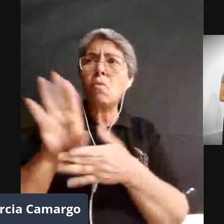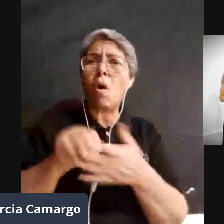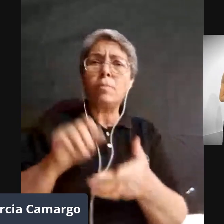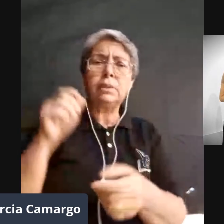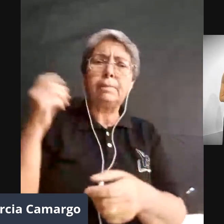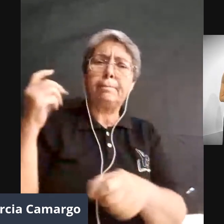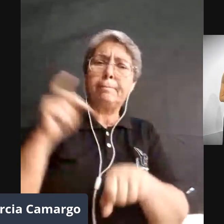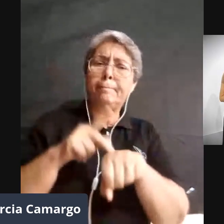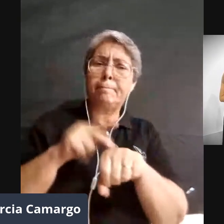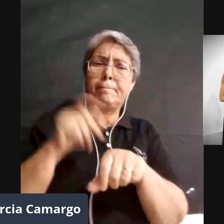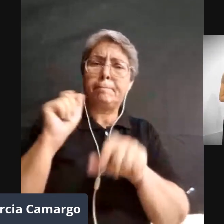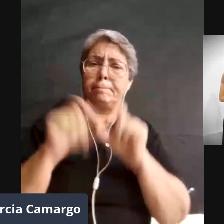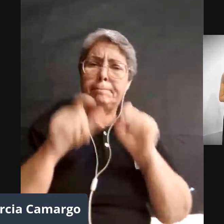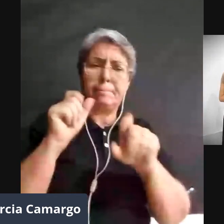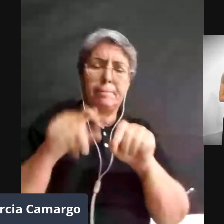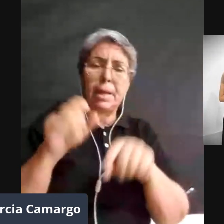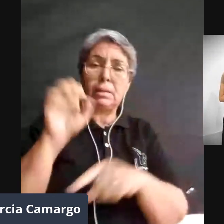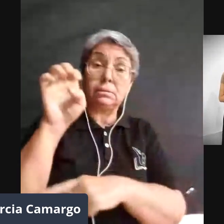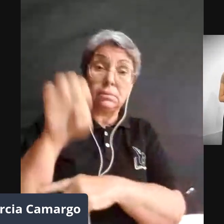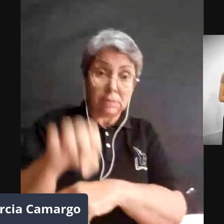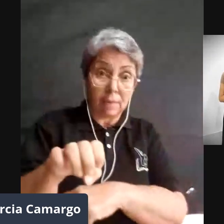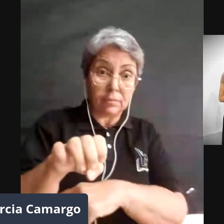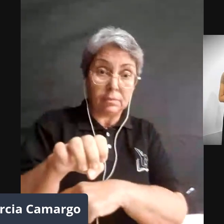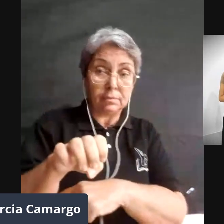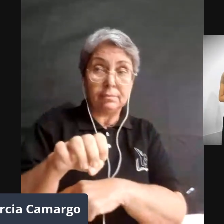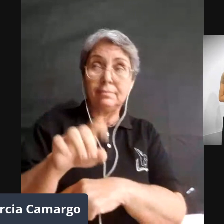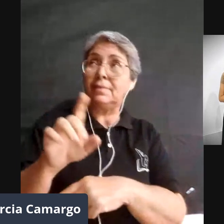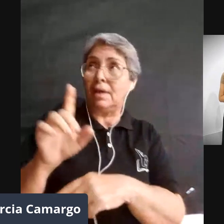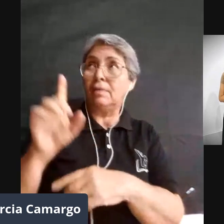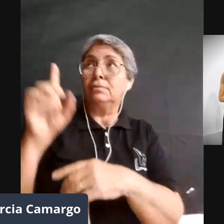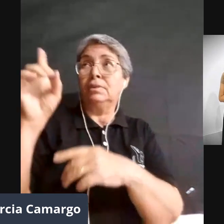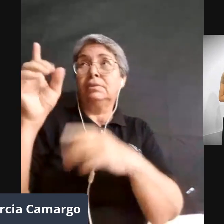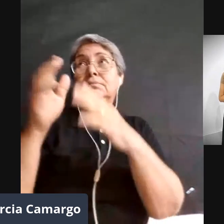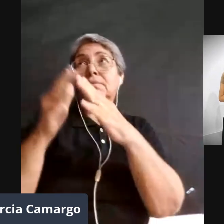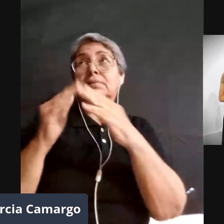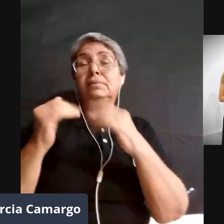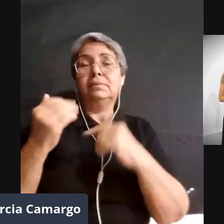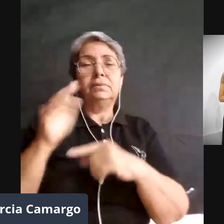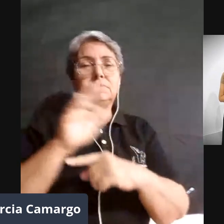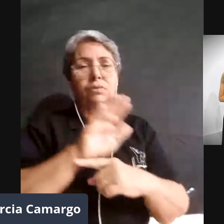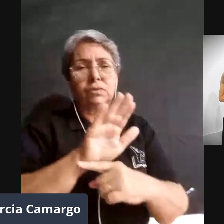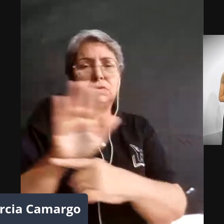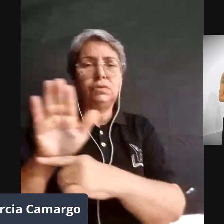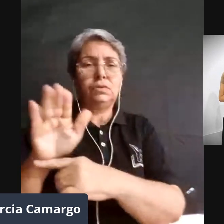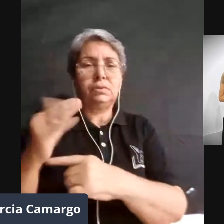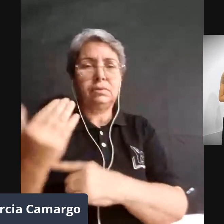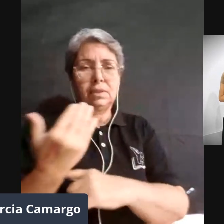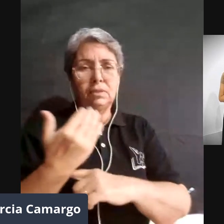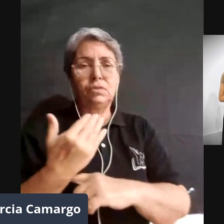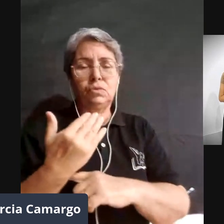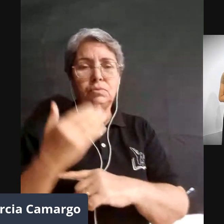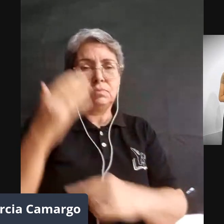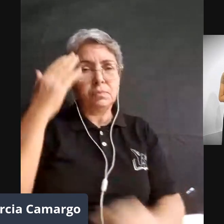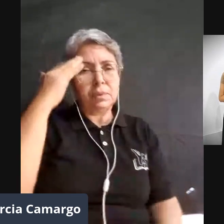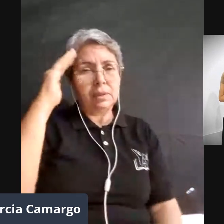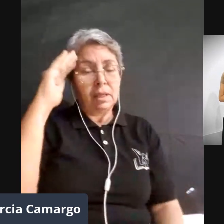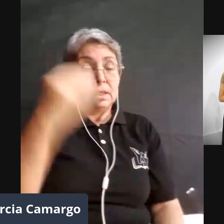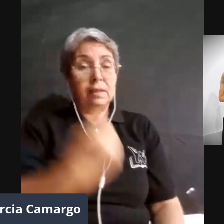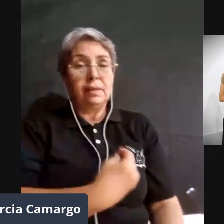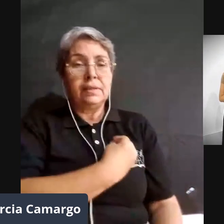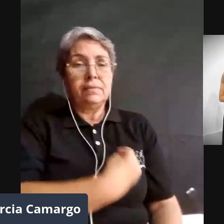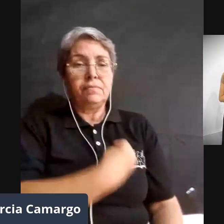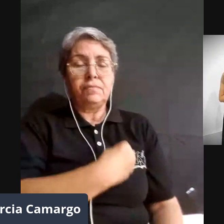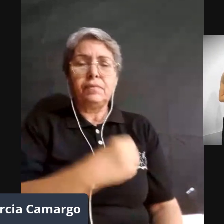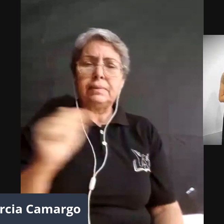ajude, que Ele envie o seu Santo Espírito para que nos ajude a entendermos e a vivermos esta tão